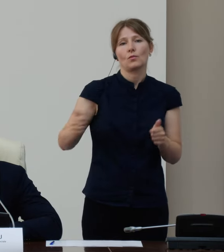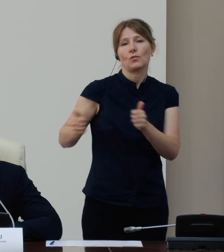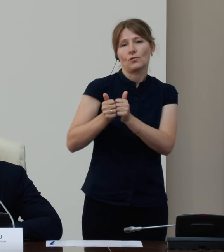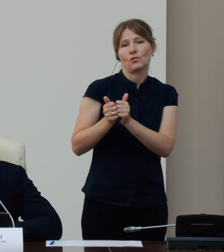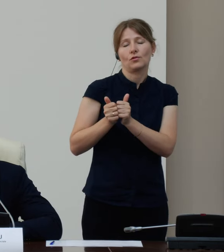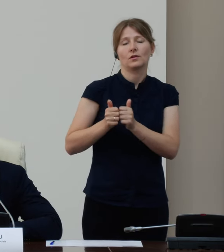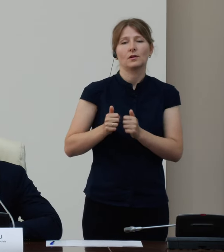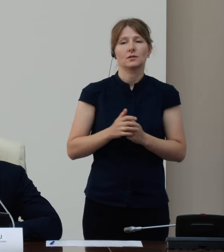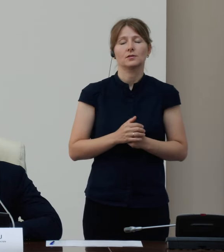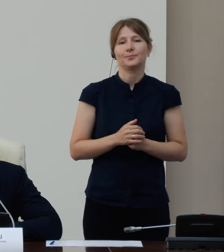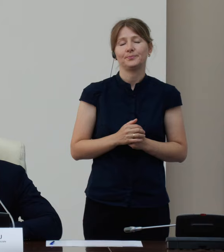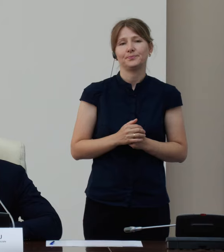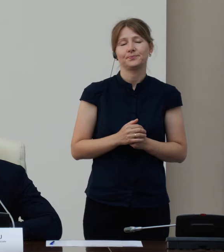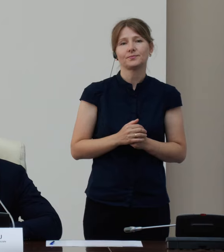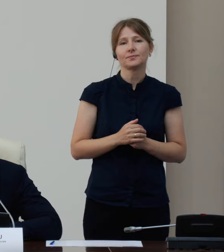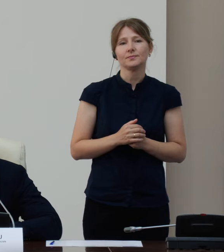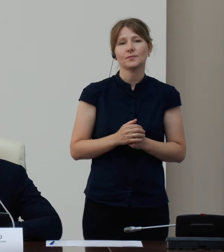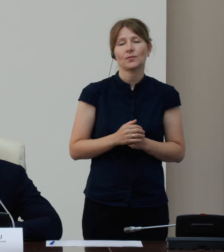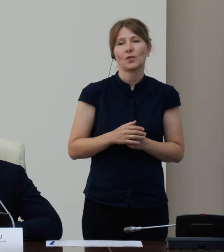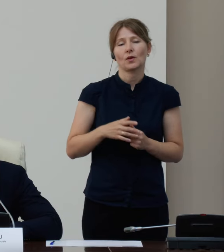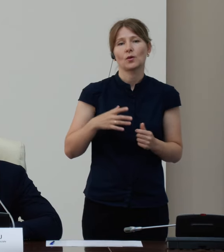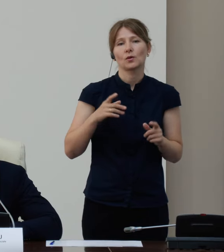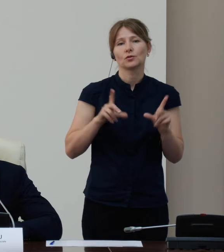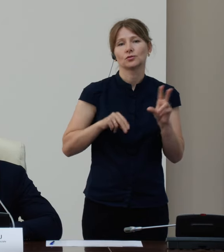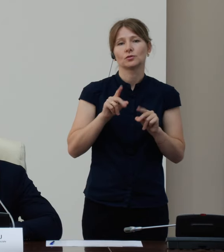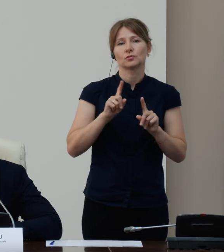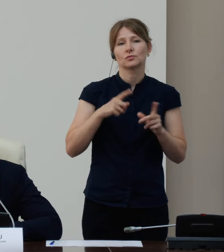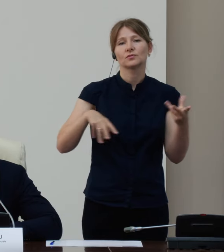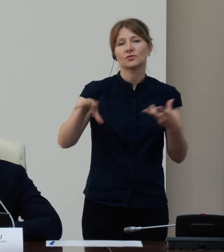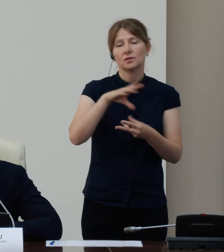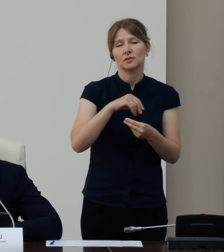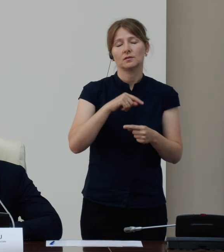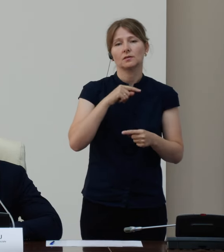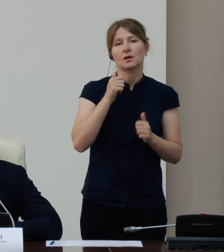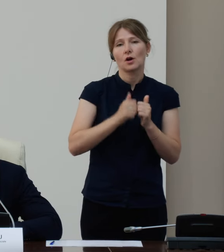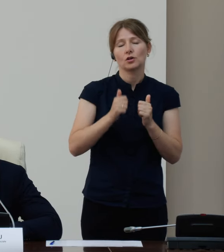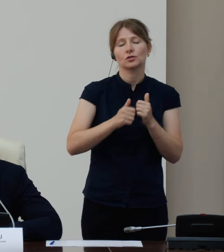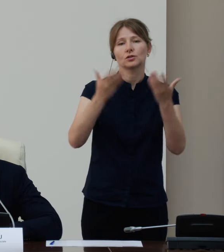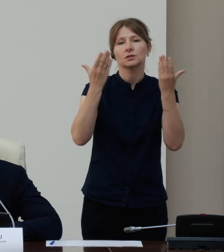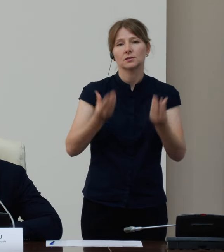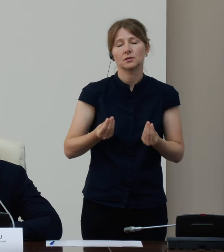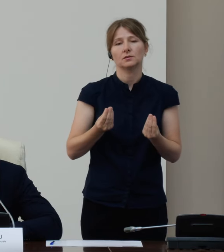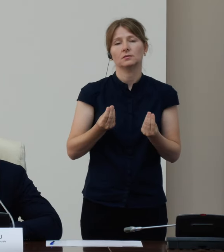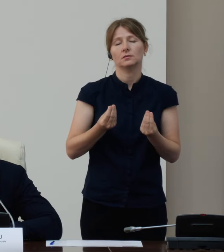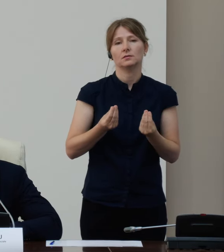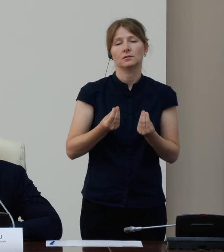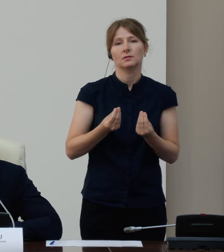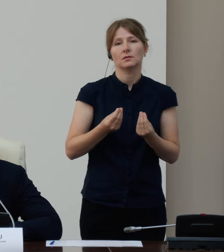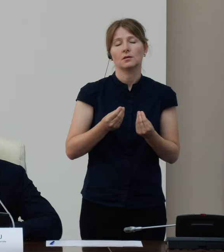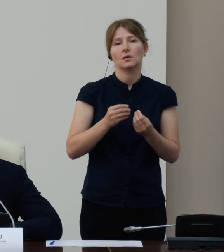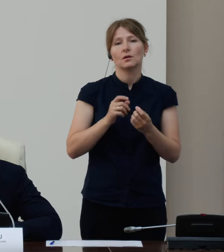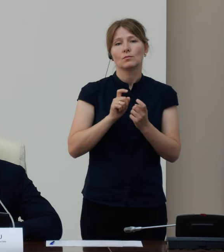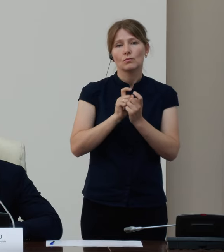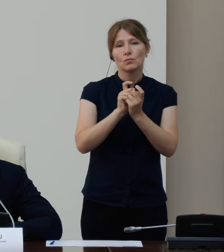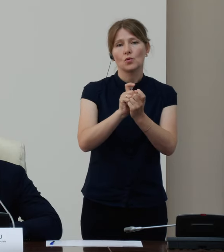cu, cum spunem noi, cu empatia la plus infinit, care zi de zi se luptă